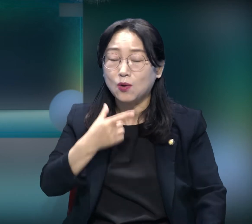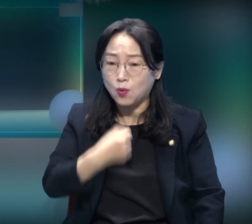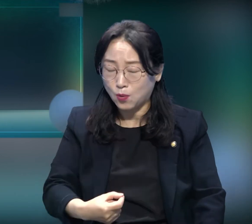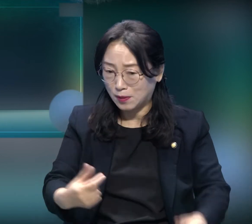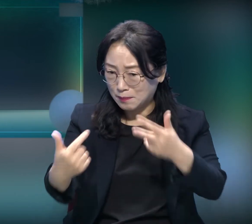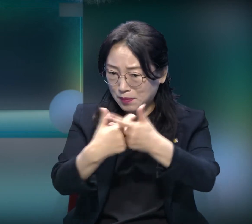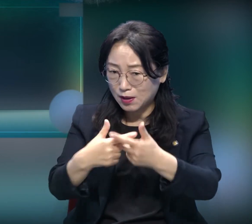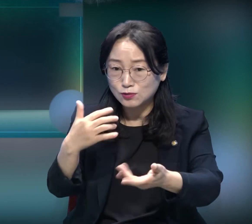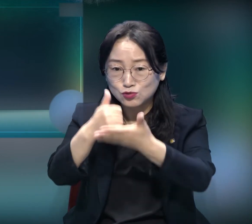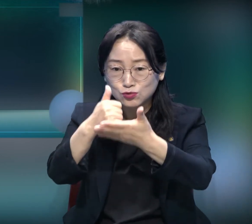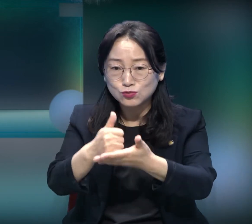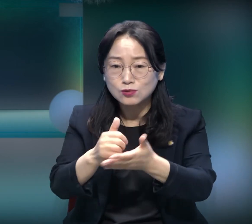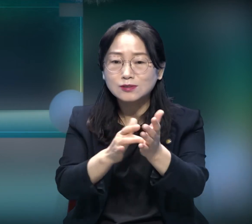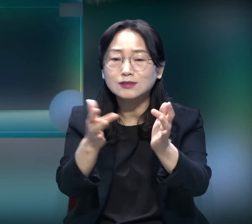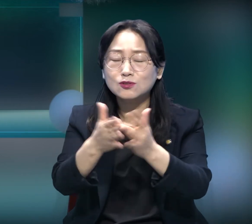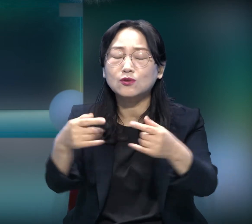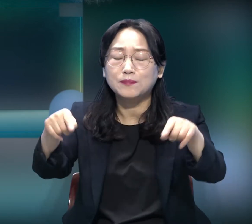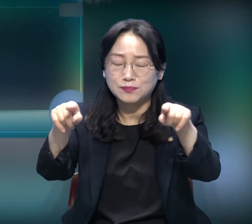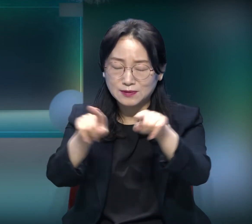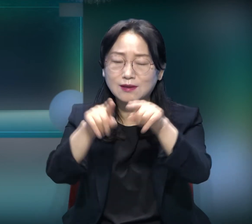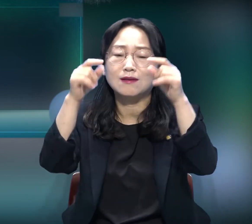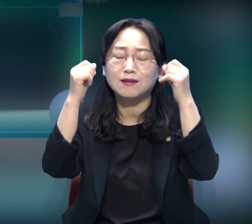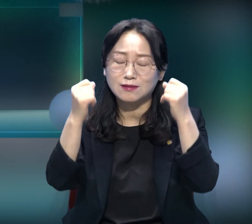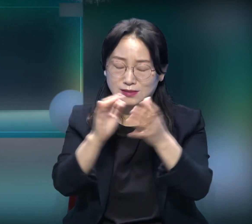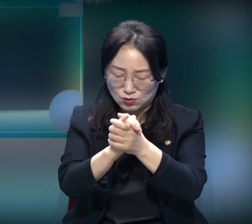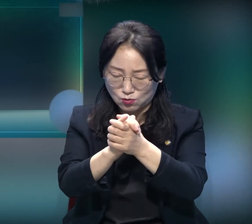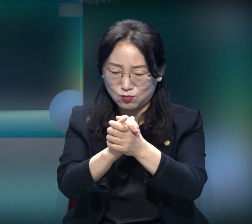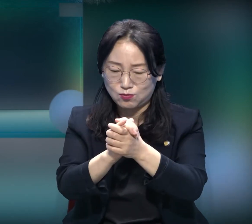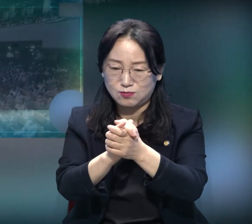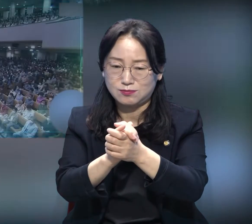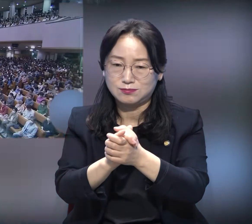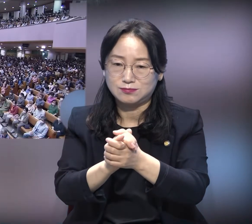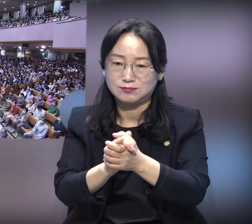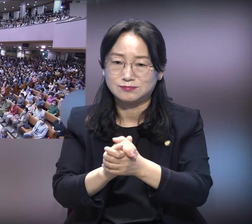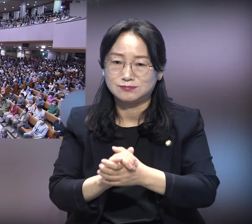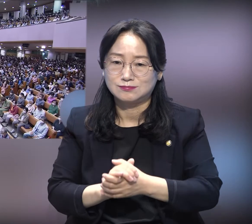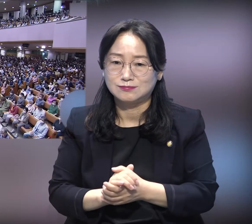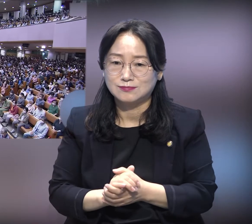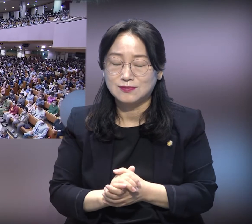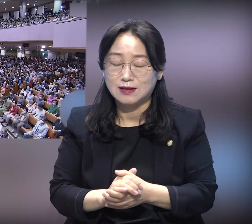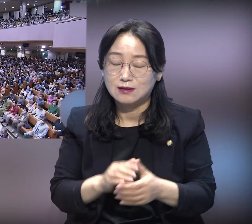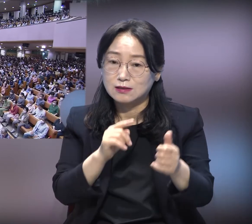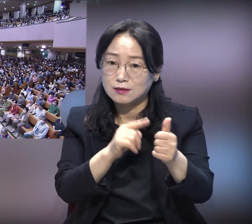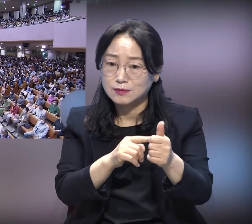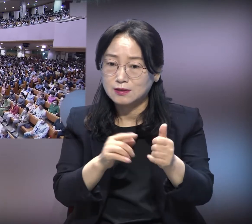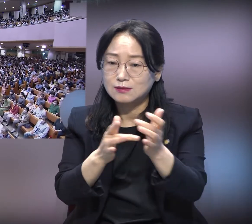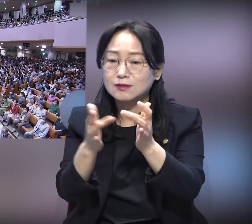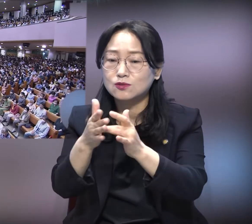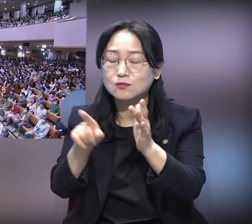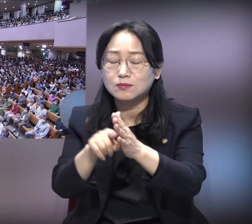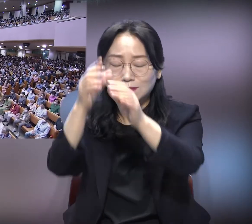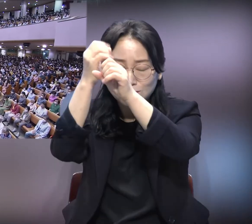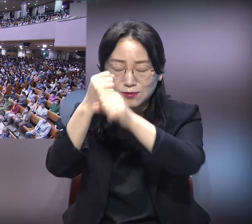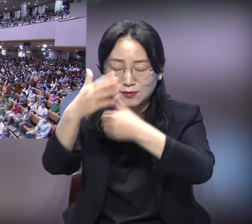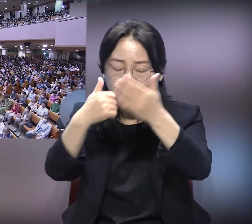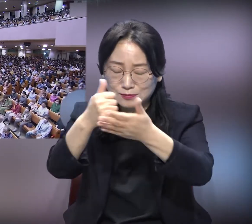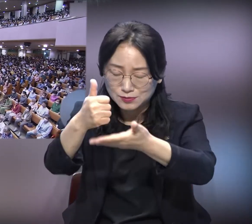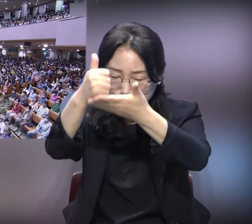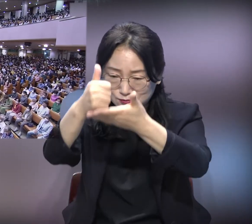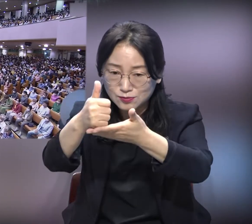계시는 주 예수가 함께 기도하셔. 미즈노 겐조는 이렇게 예수님만 믿고 하나님 섬기는 삶을